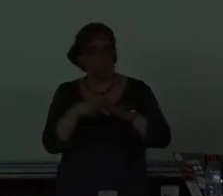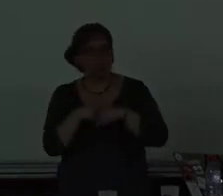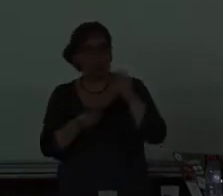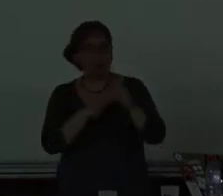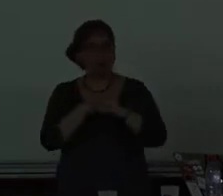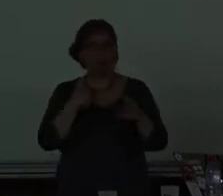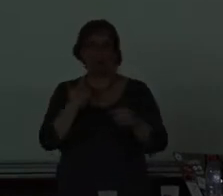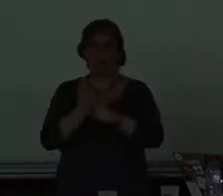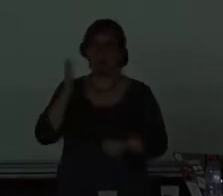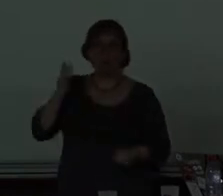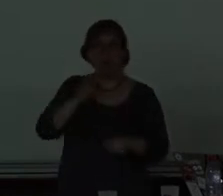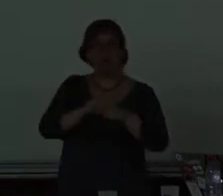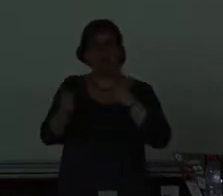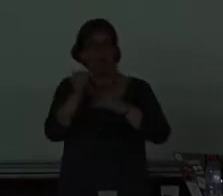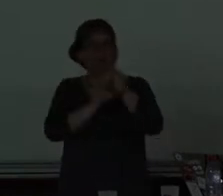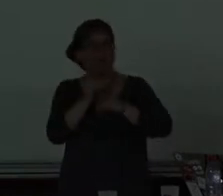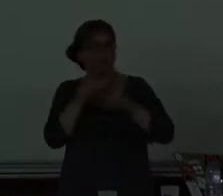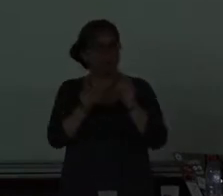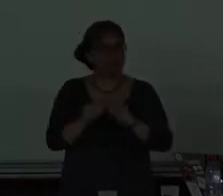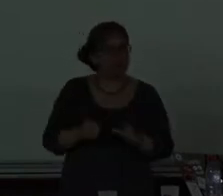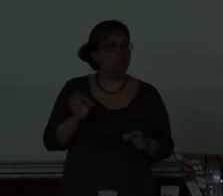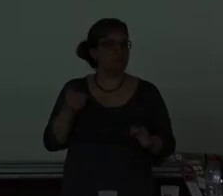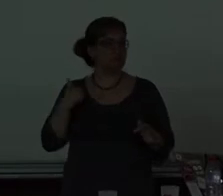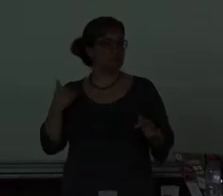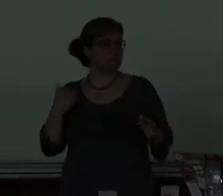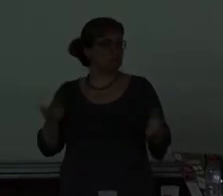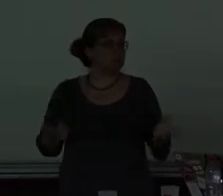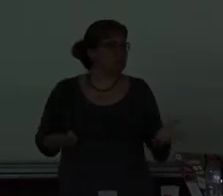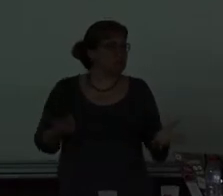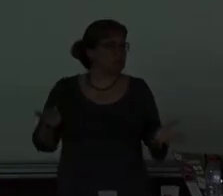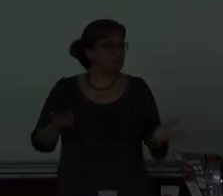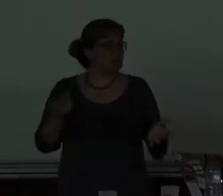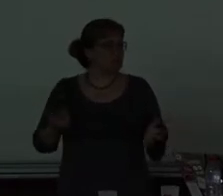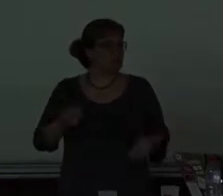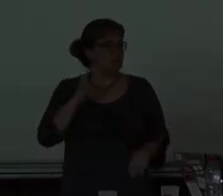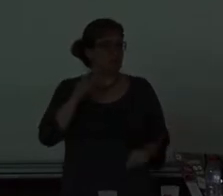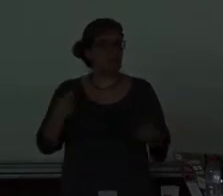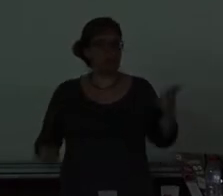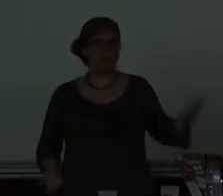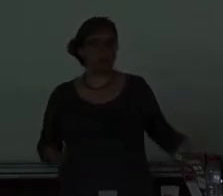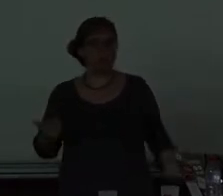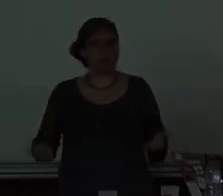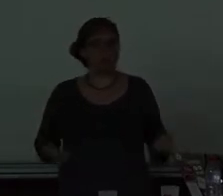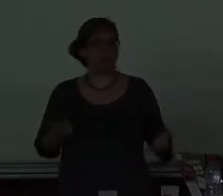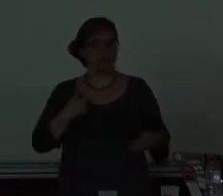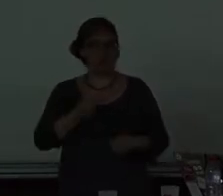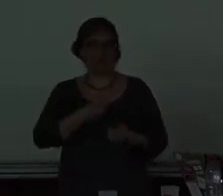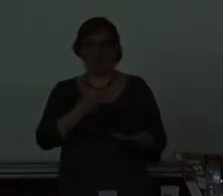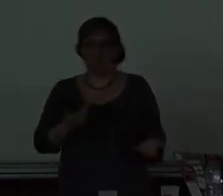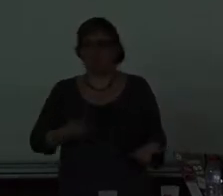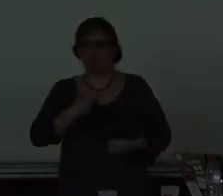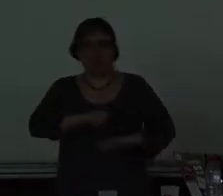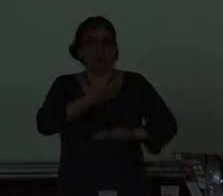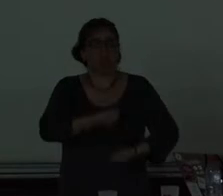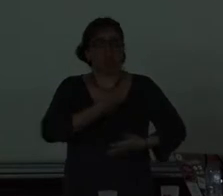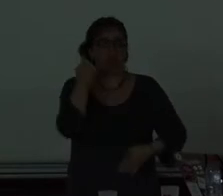depuis 5 ans. Je développe que depuis 1 an. J'ai rien à dire. Bah si, déjà vous êtes là, donc vous aurez